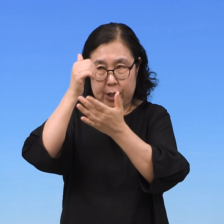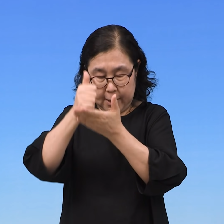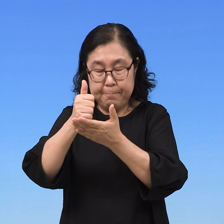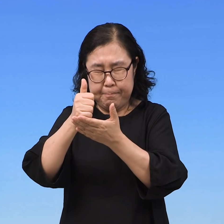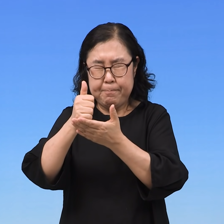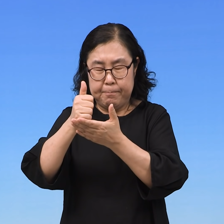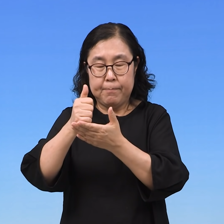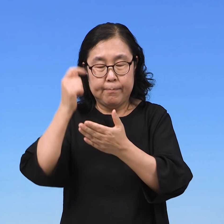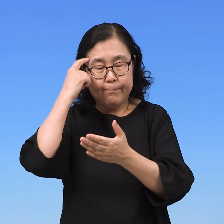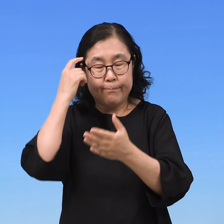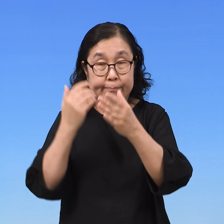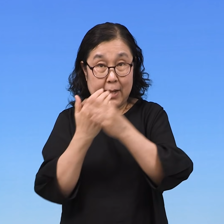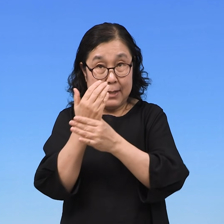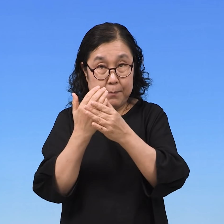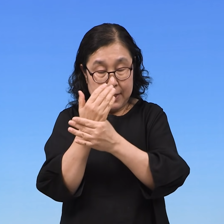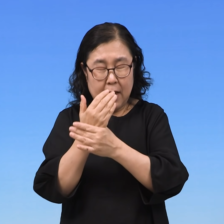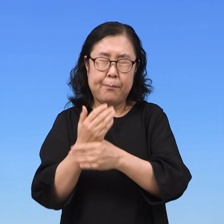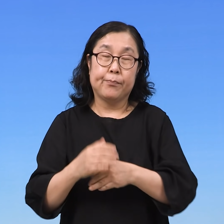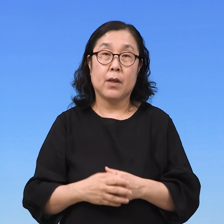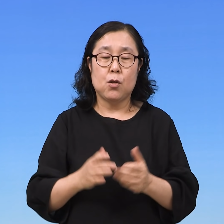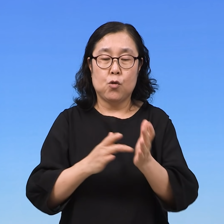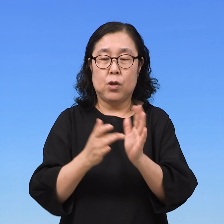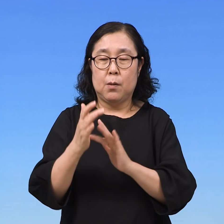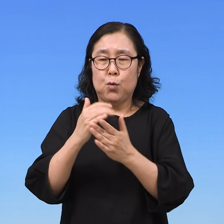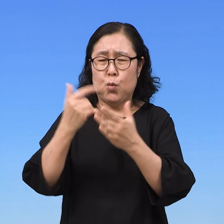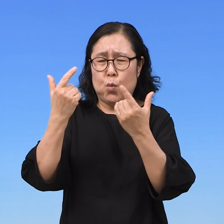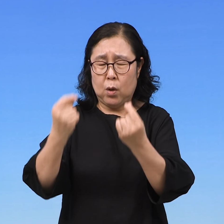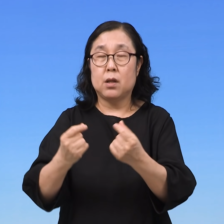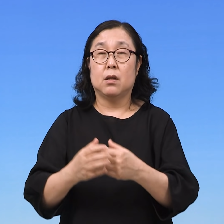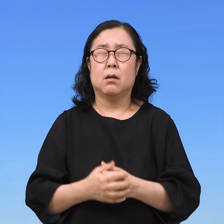예수님의 무모함, 여러분 아시죠?